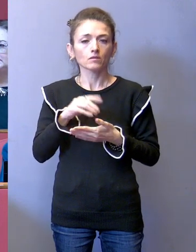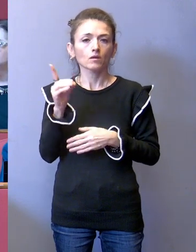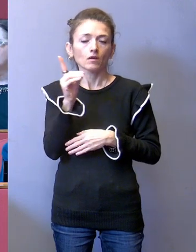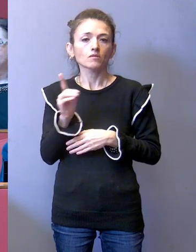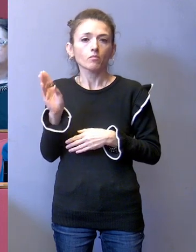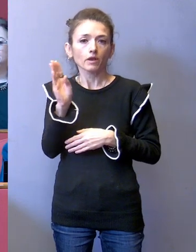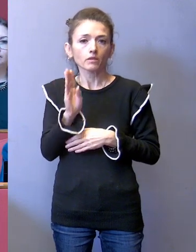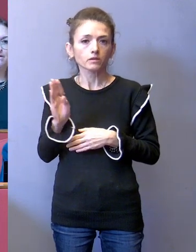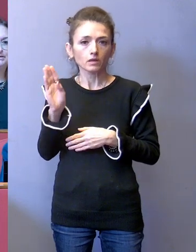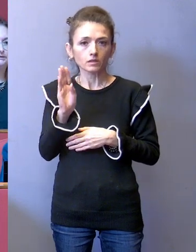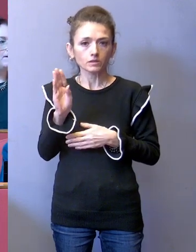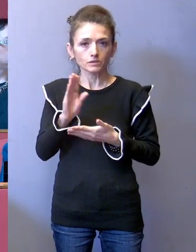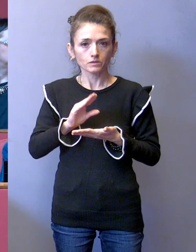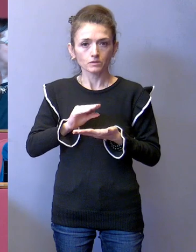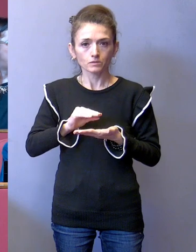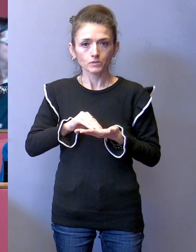De Benedictis